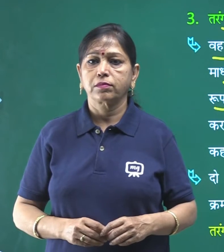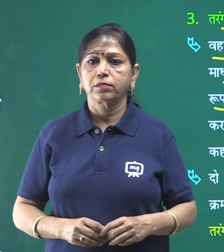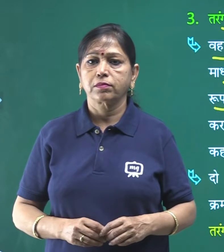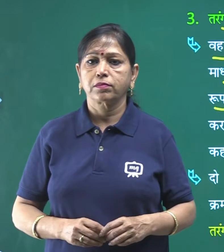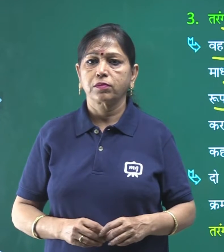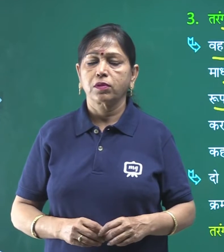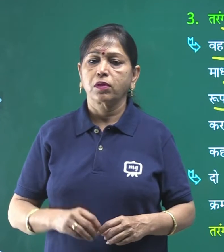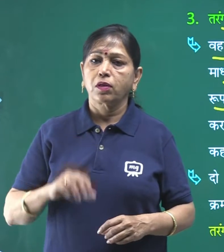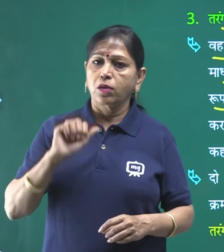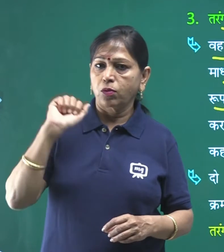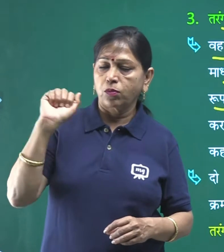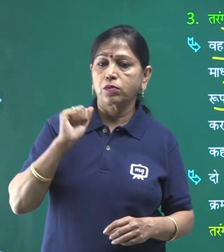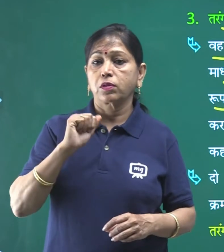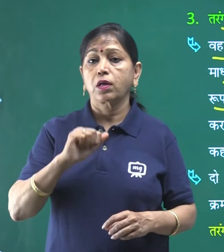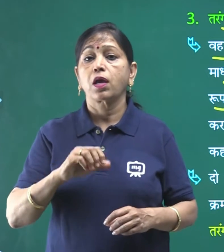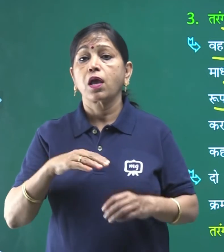अपने मान की